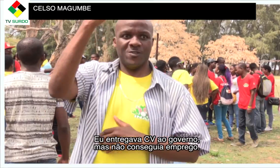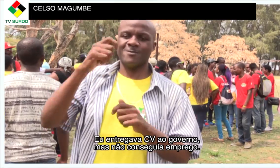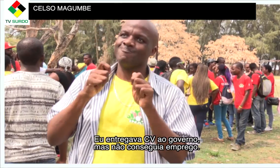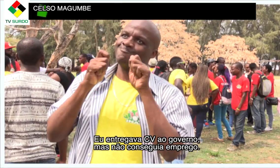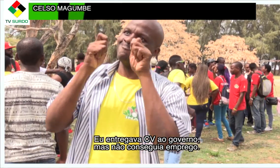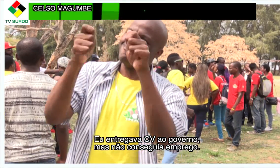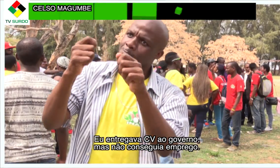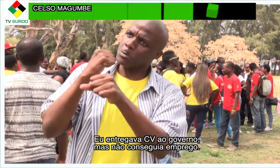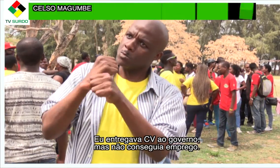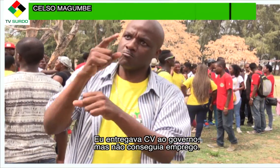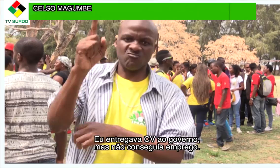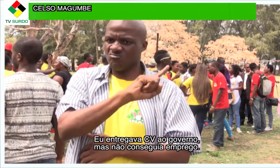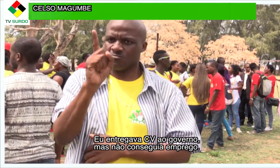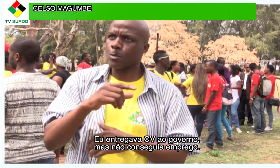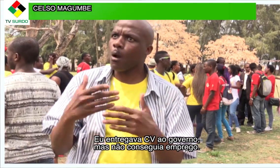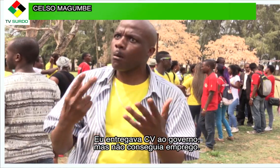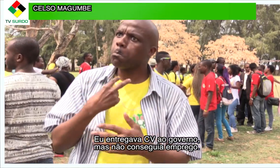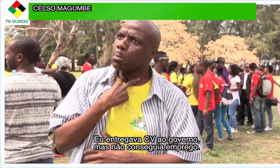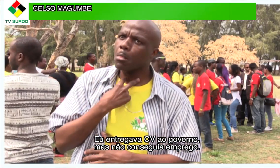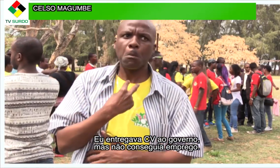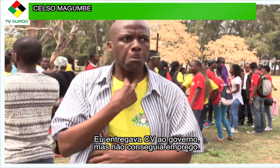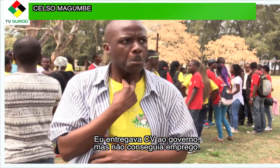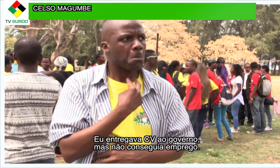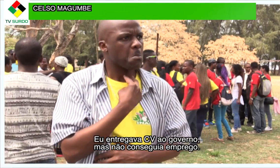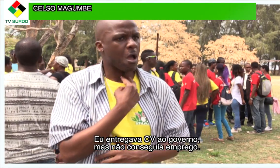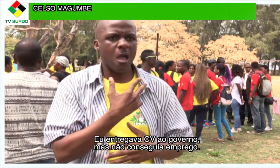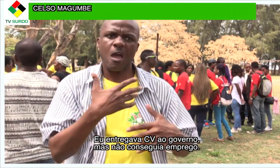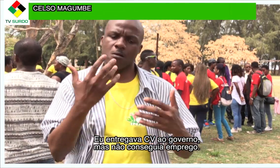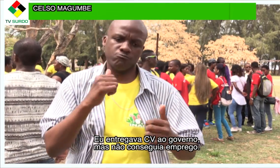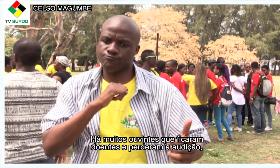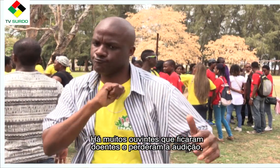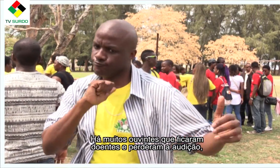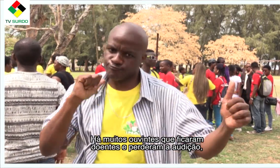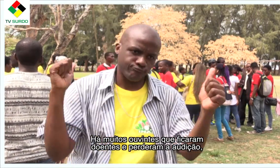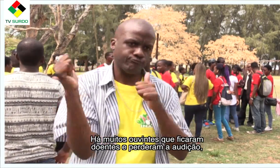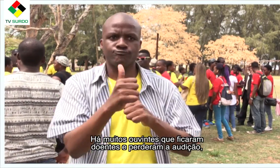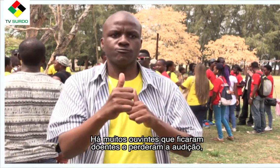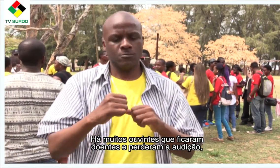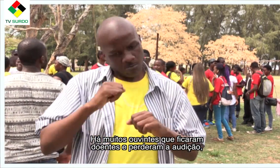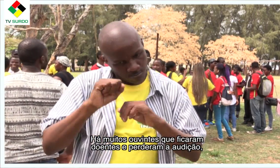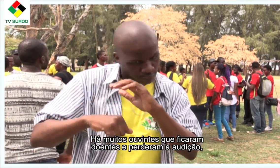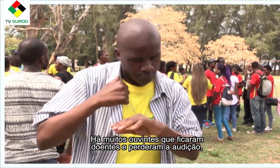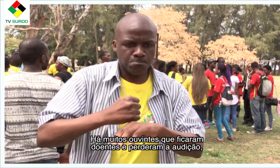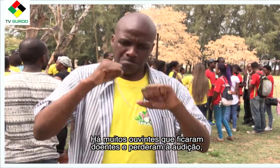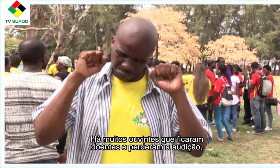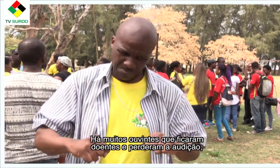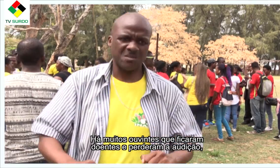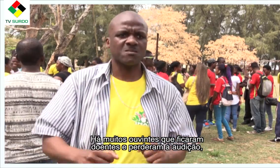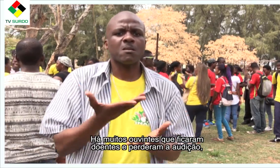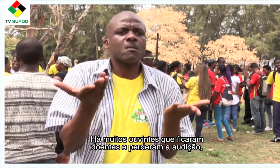Eu entregava CV ao governo, mas não conseguia emprego. Há muitos ouvintes que ficaram doentes,